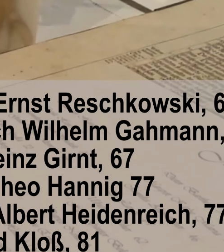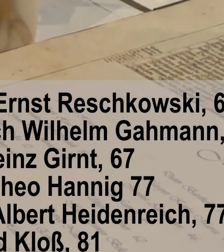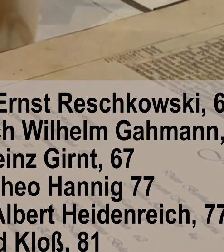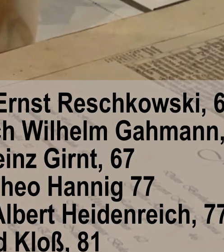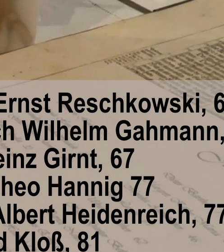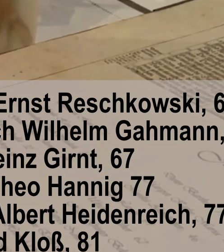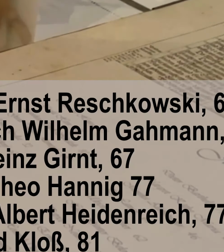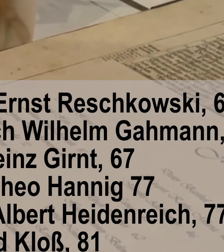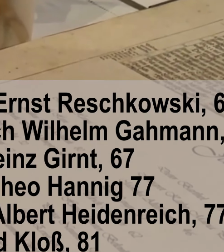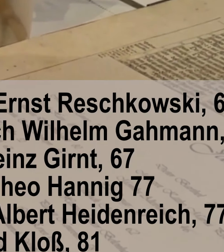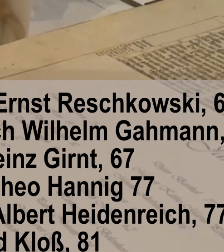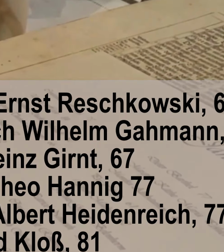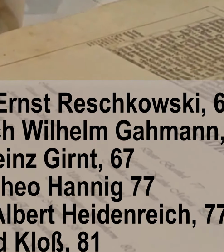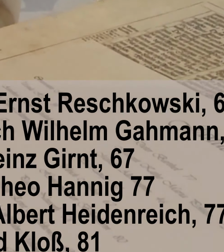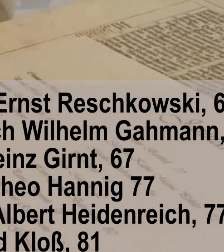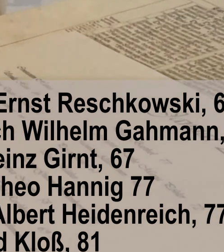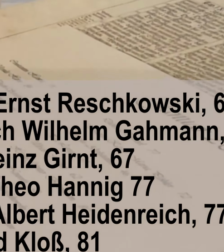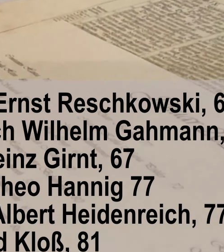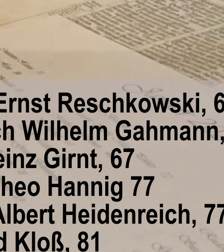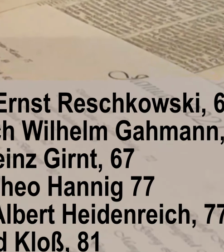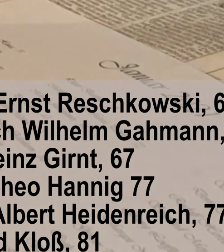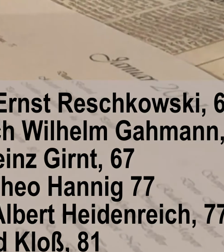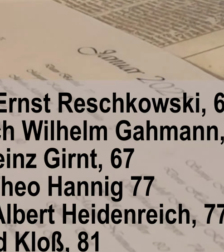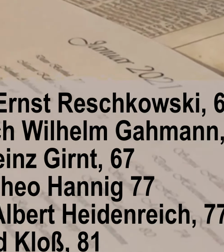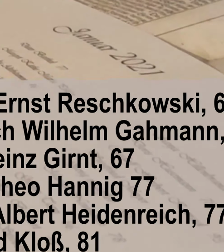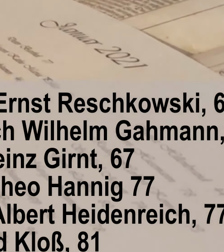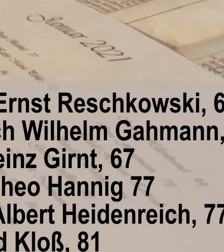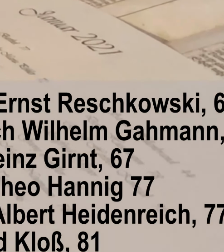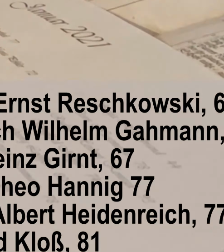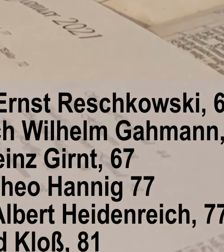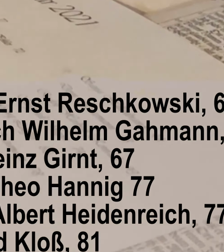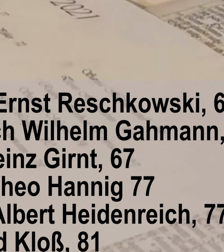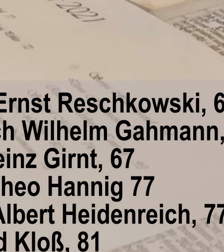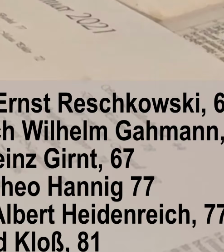Doris Husemann, 78 Jahre.